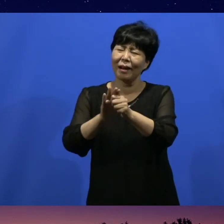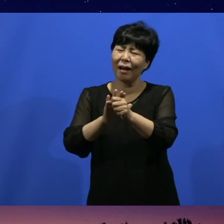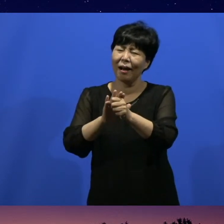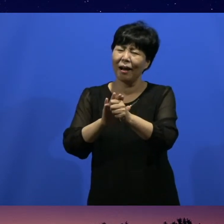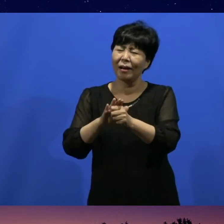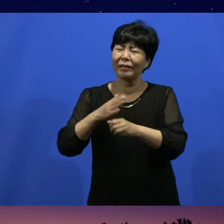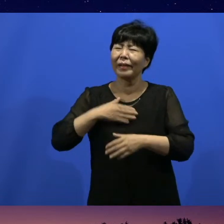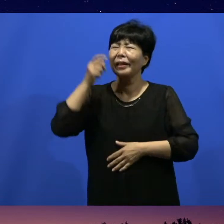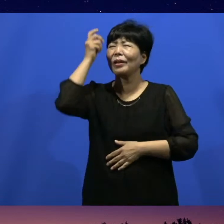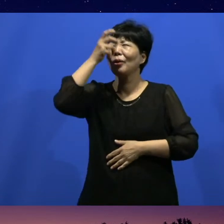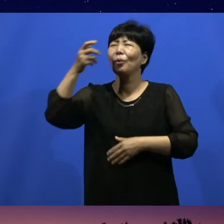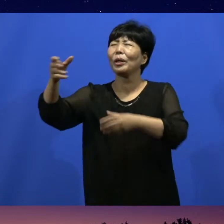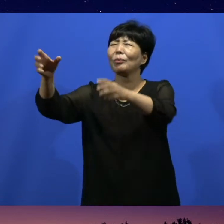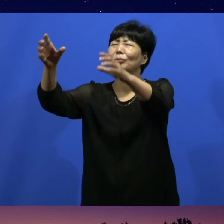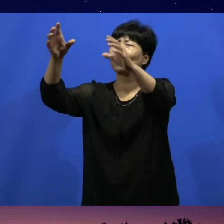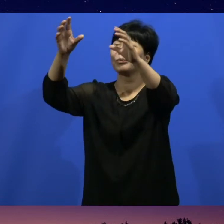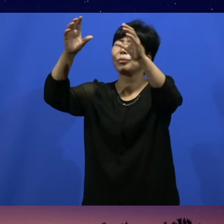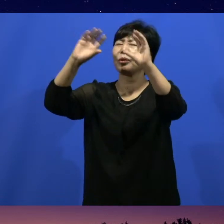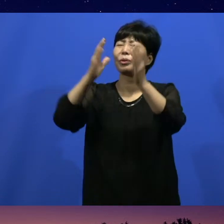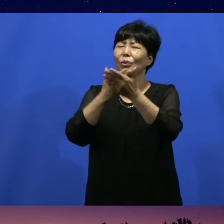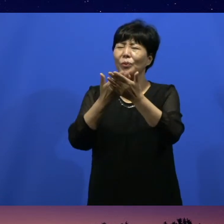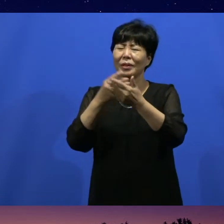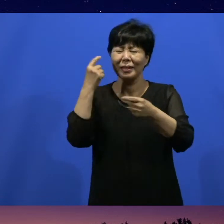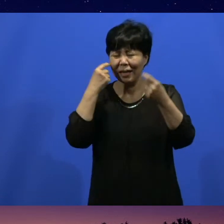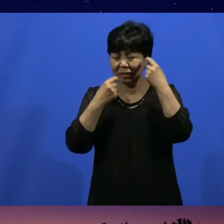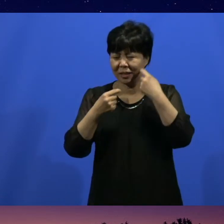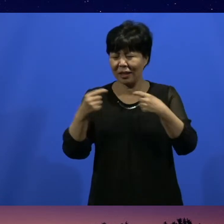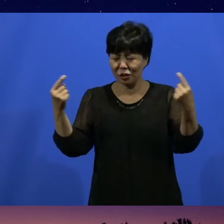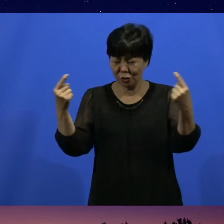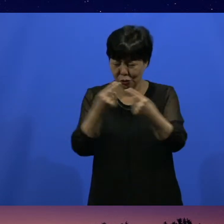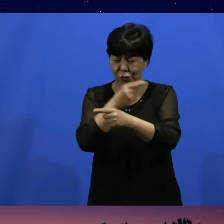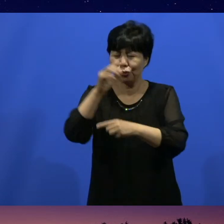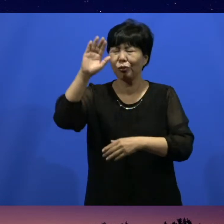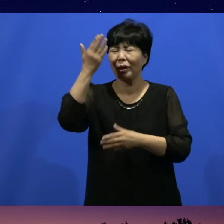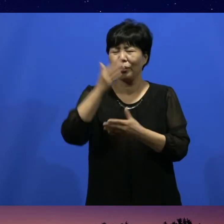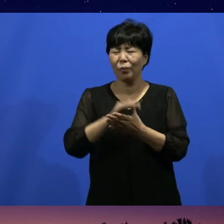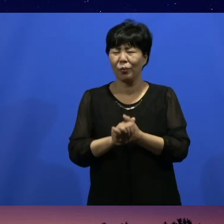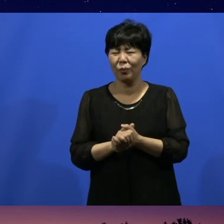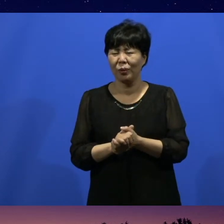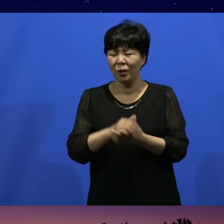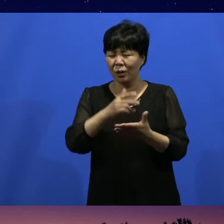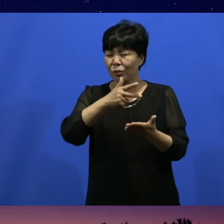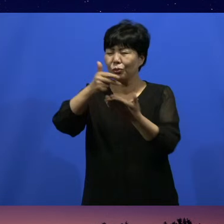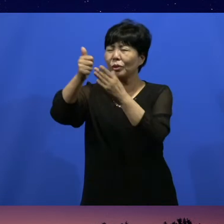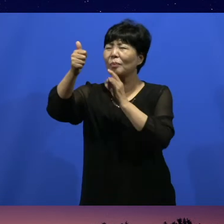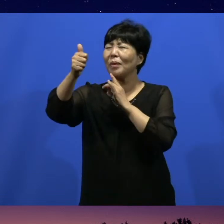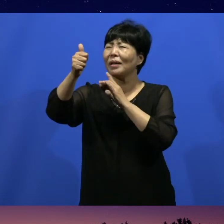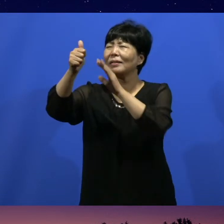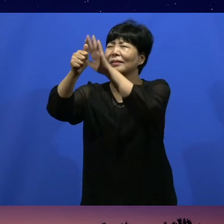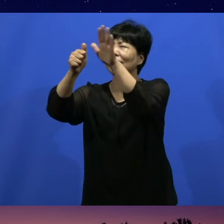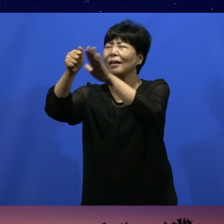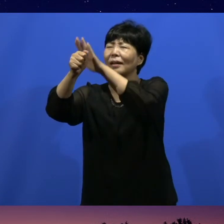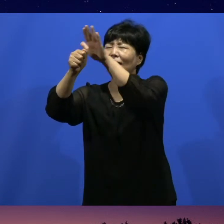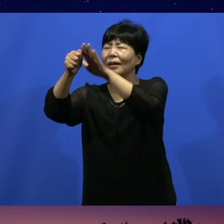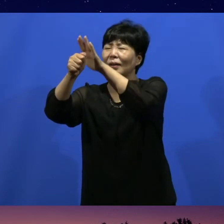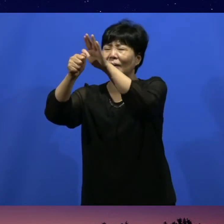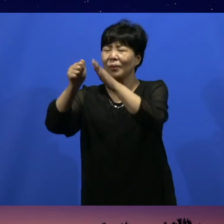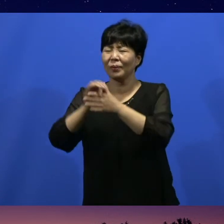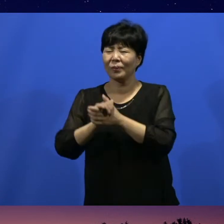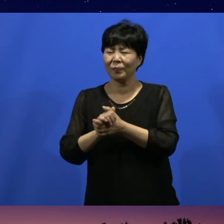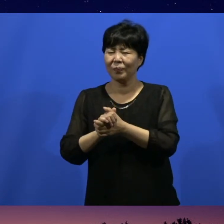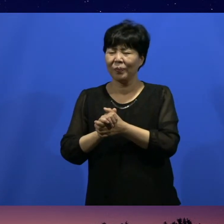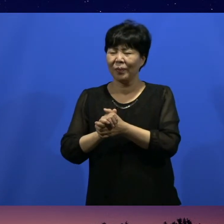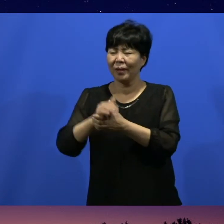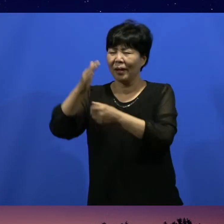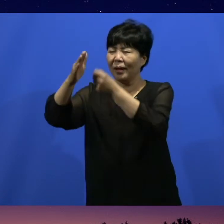영혼에 부어주셔서 상처와 아픔이 치유되게 하시고 주님만을 온전히 사랑하고 하나님과 나와의 그 어떤 관계도 끼어들 것이